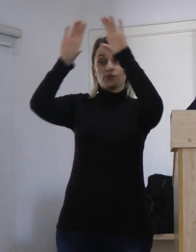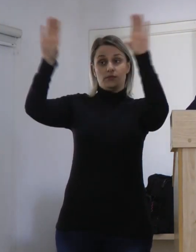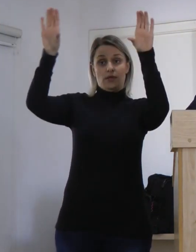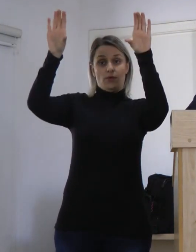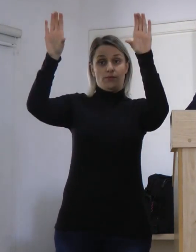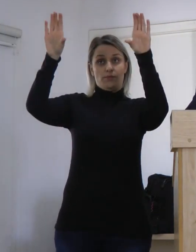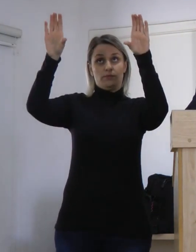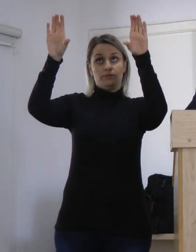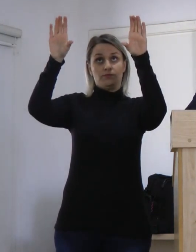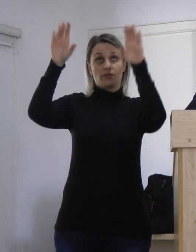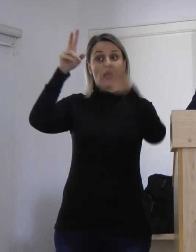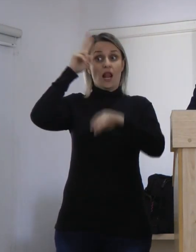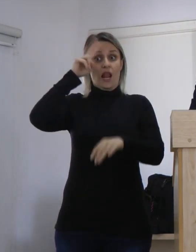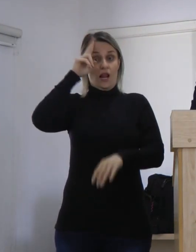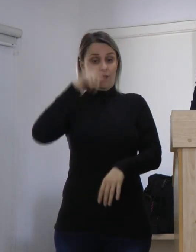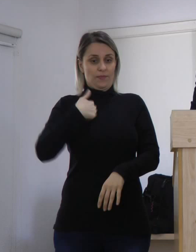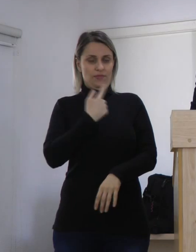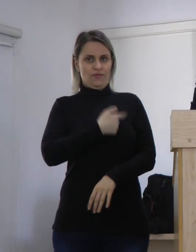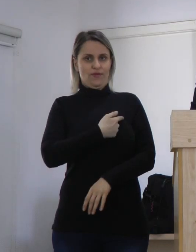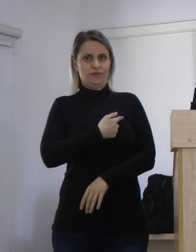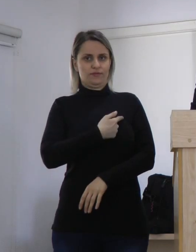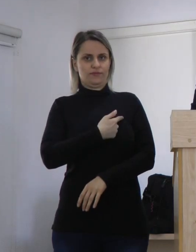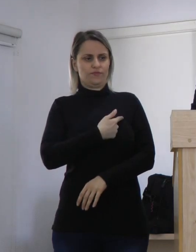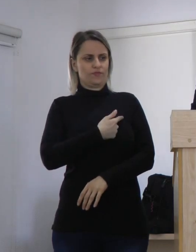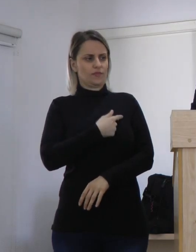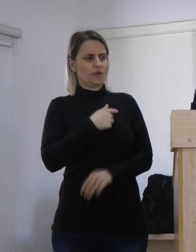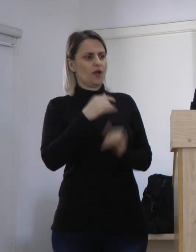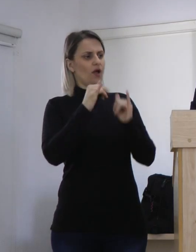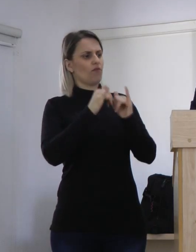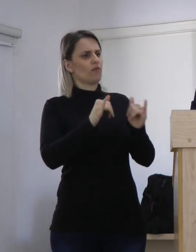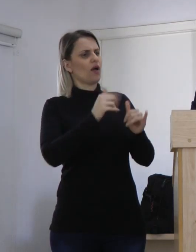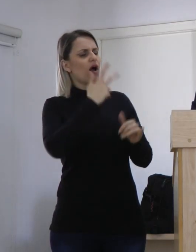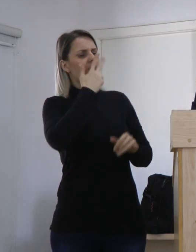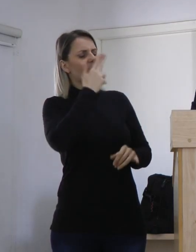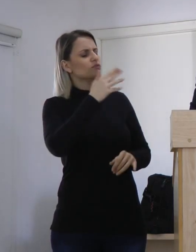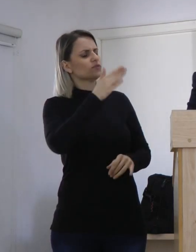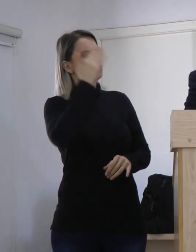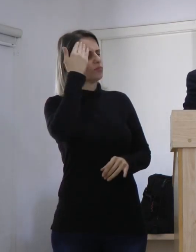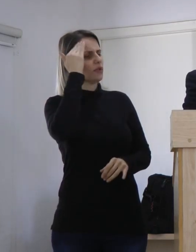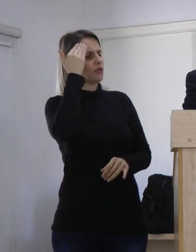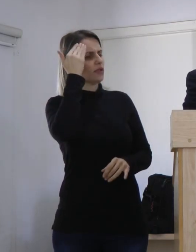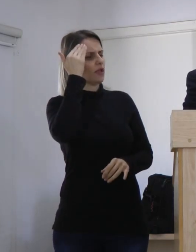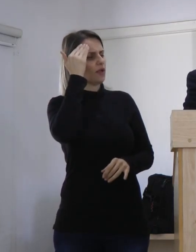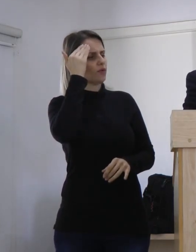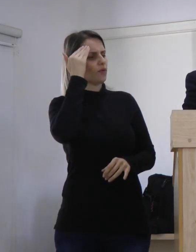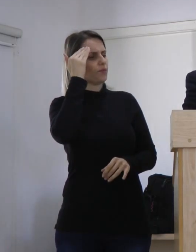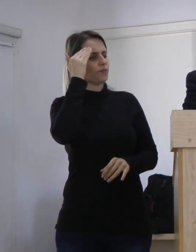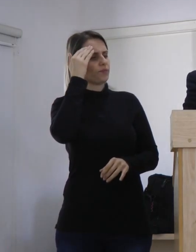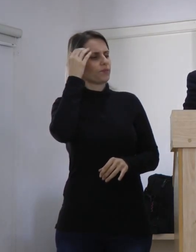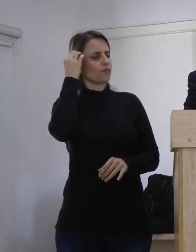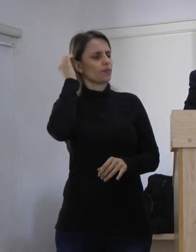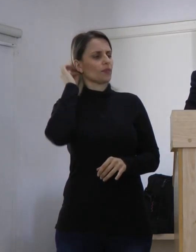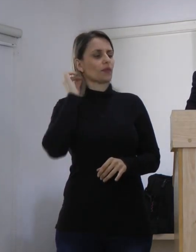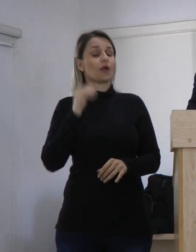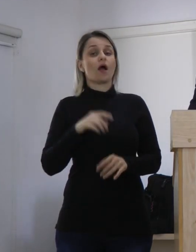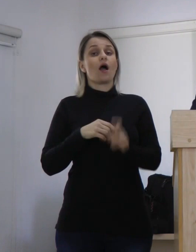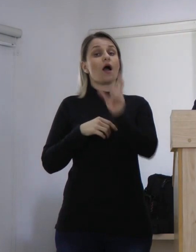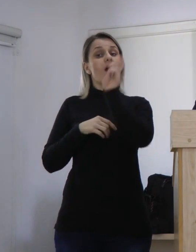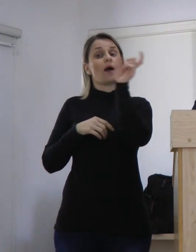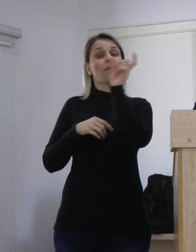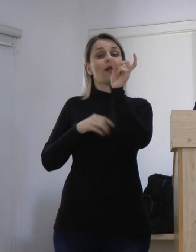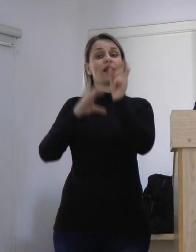estão entendendo. O céu que eu me refiro é uma sigla. Significa Centro Espírita